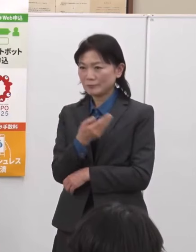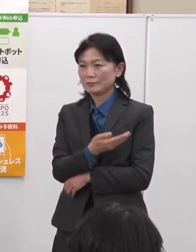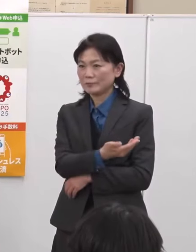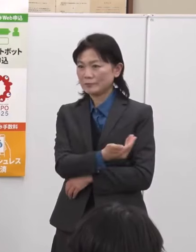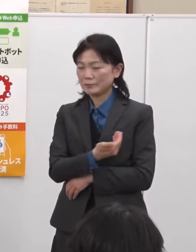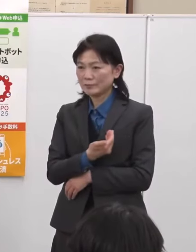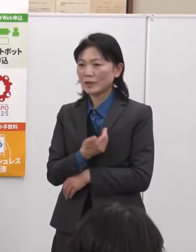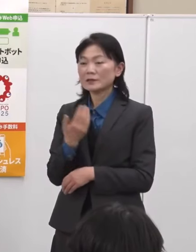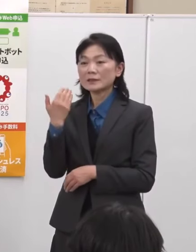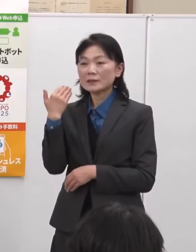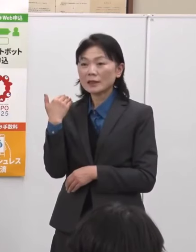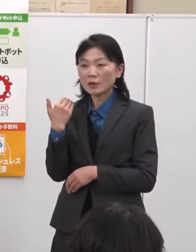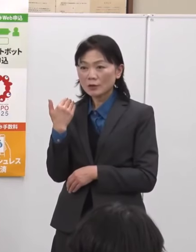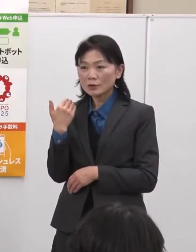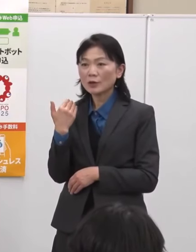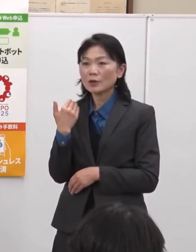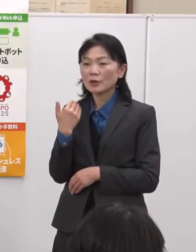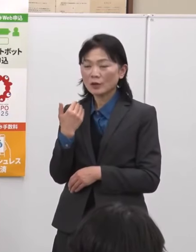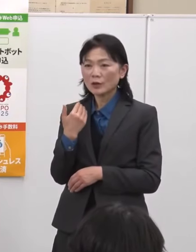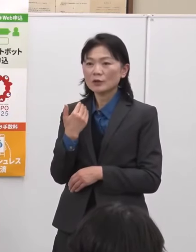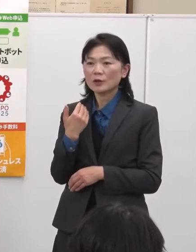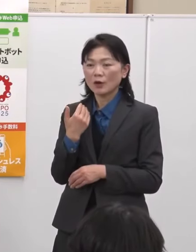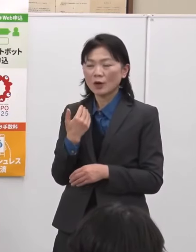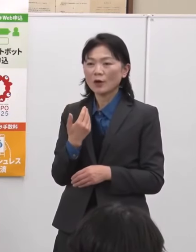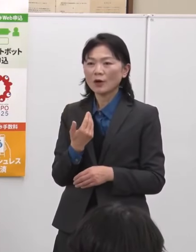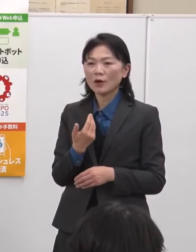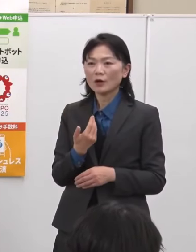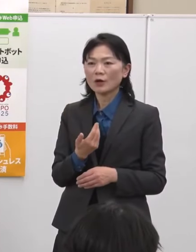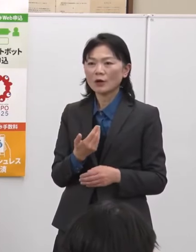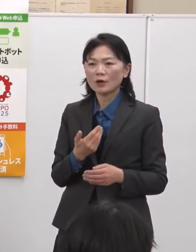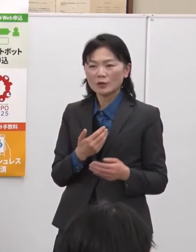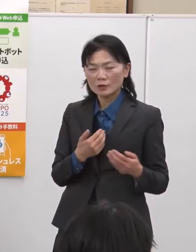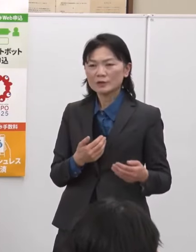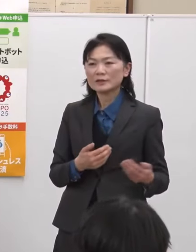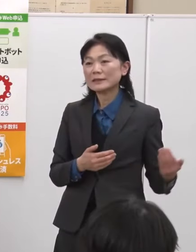すいません、先ほど追加質問になるんですが、